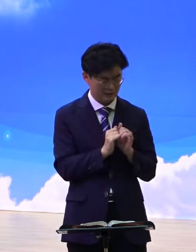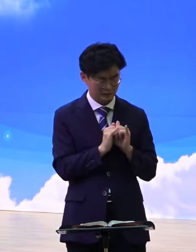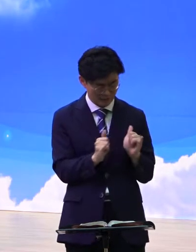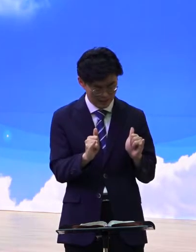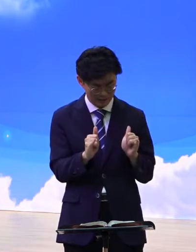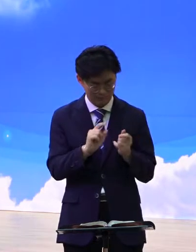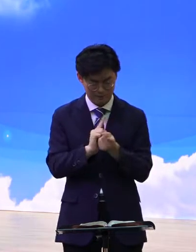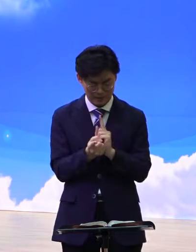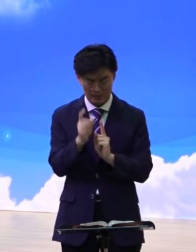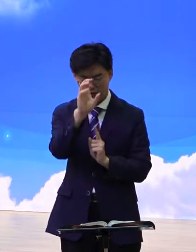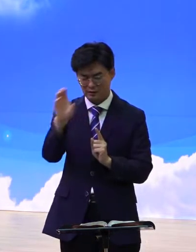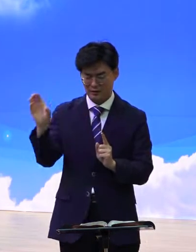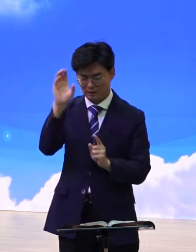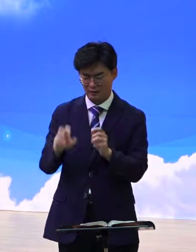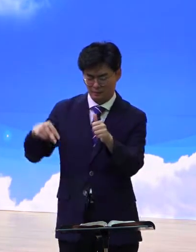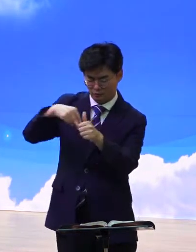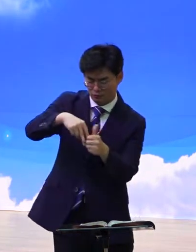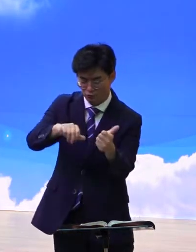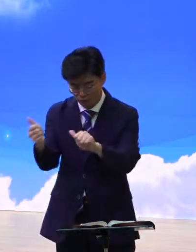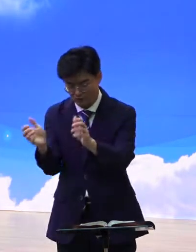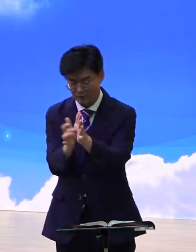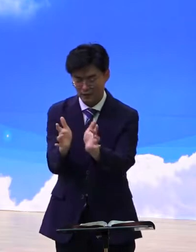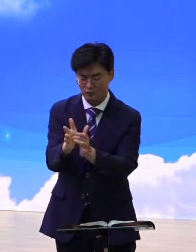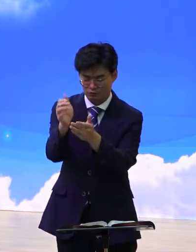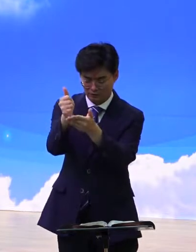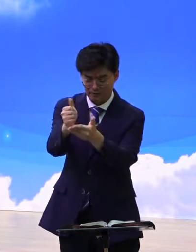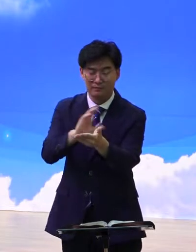감당하신 예수님의 이름으로 기도드립니다.